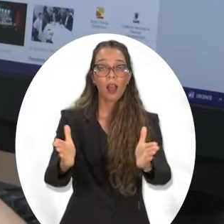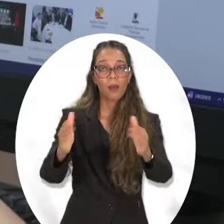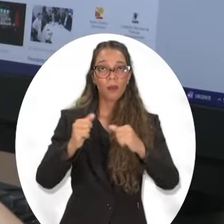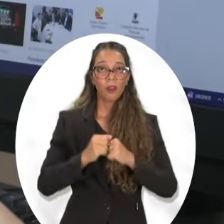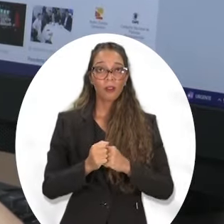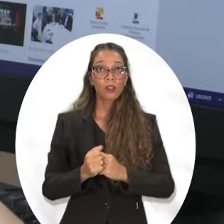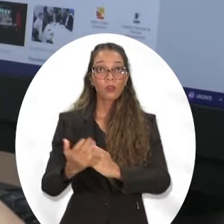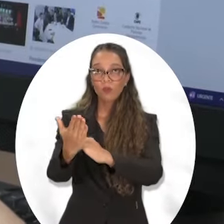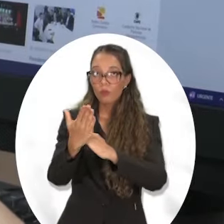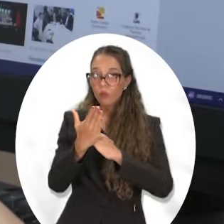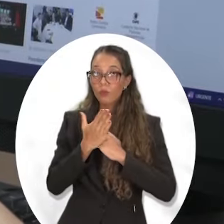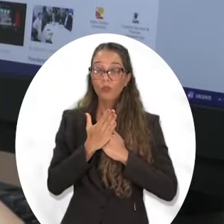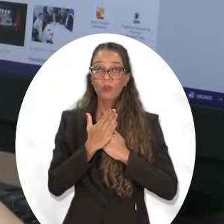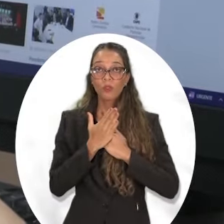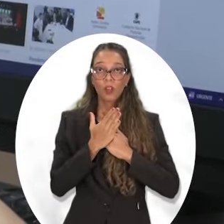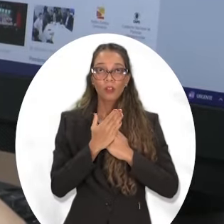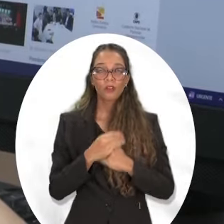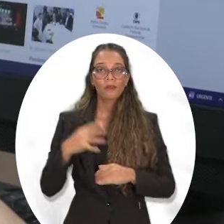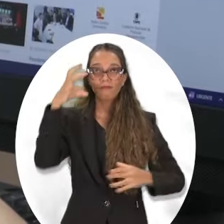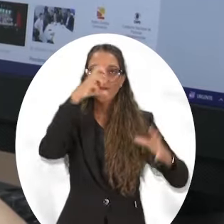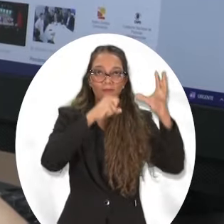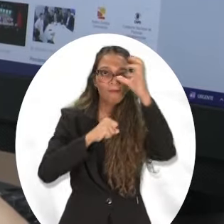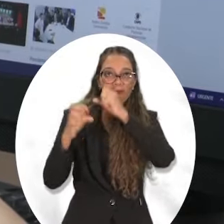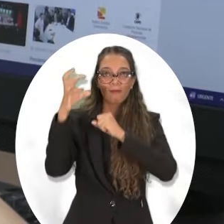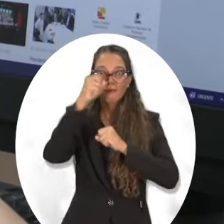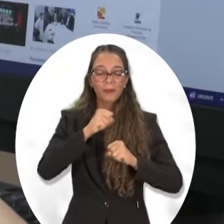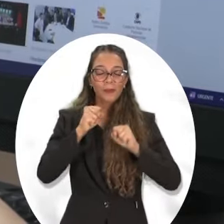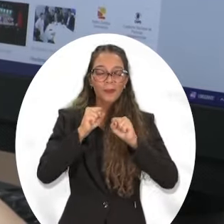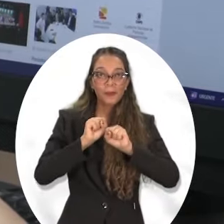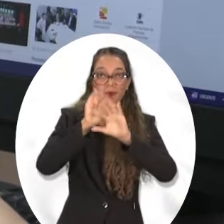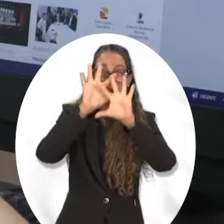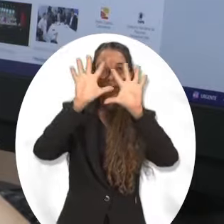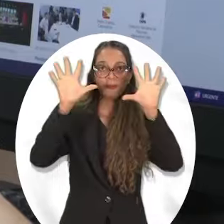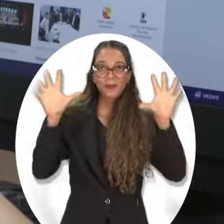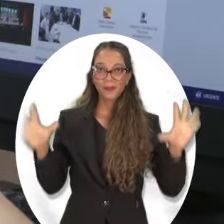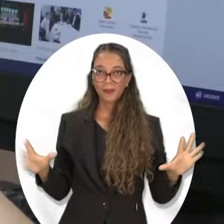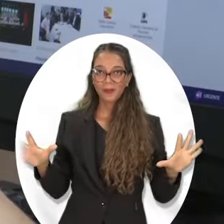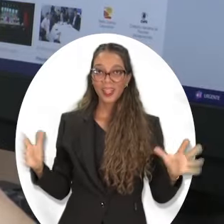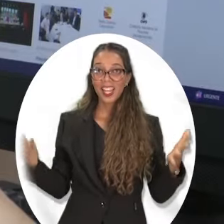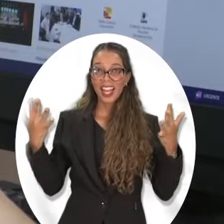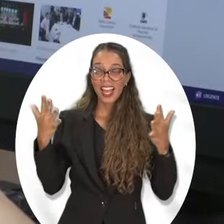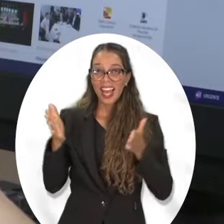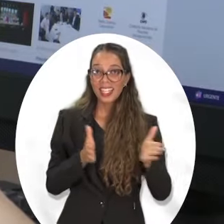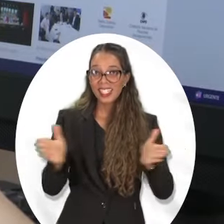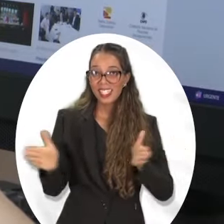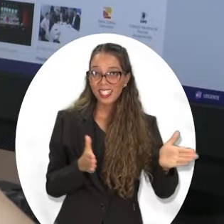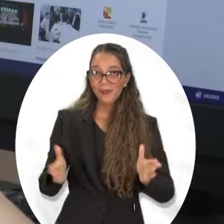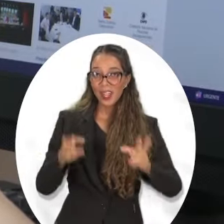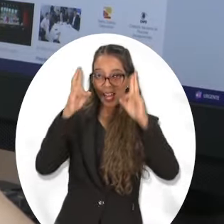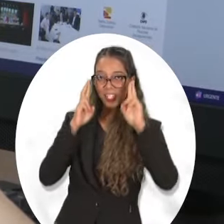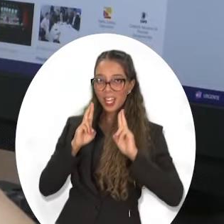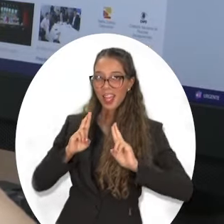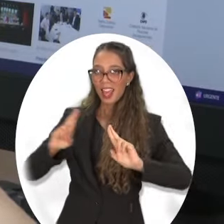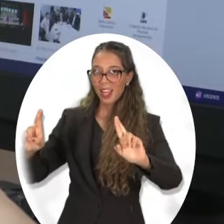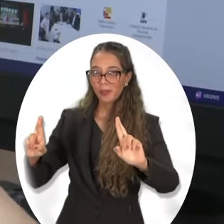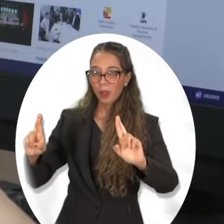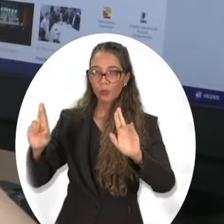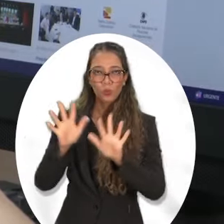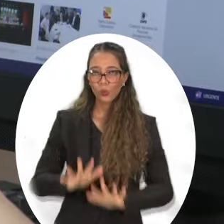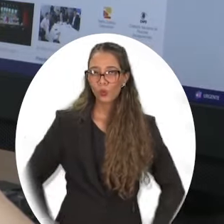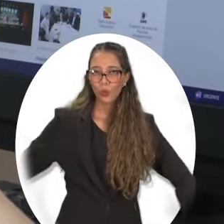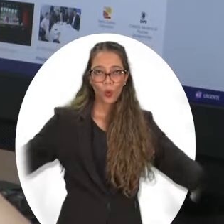caminhos que vai trilhando no sentido de que a gente possa ter mais transparência, mais acessibilidade e